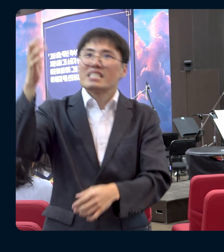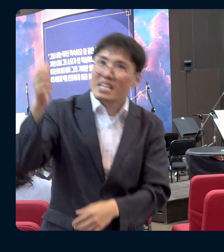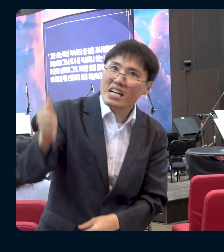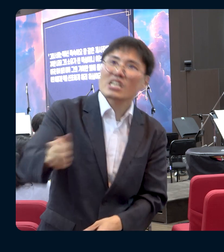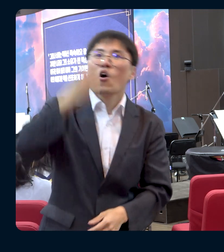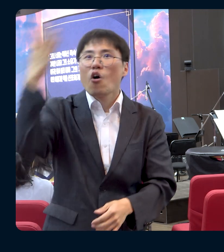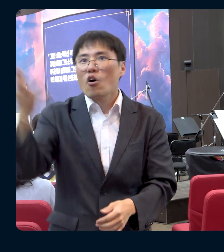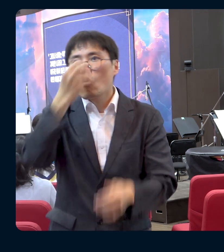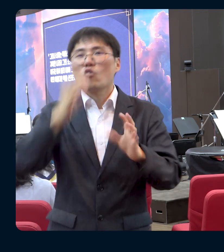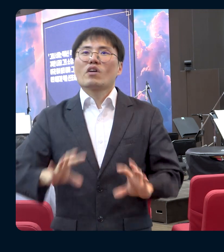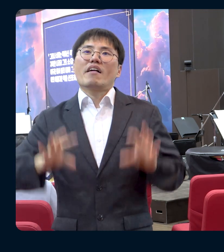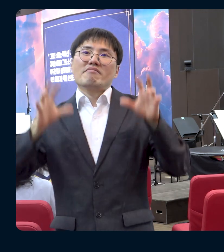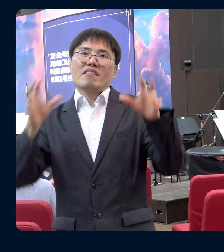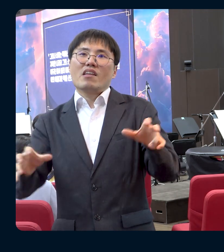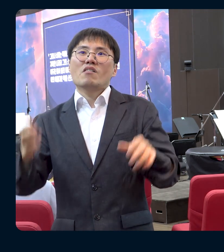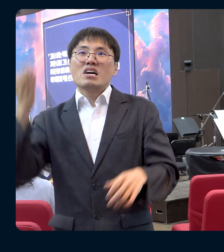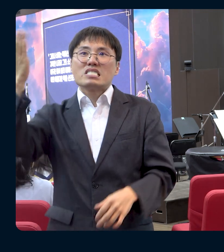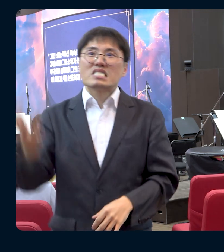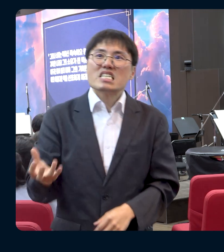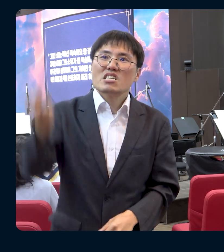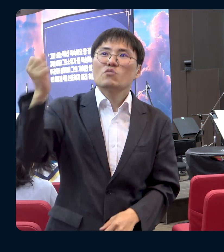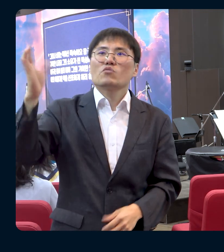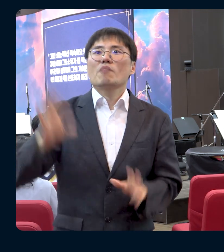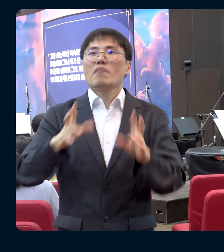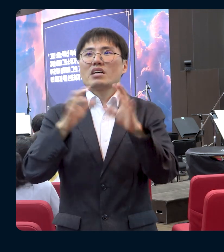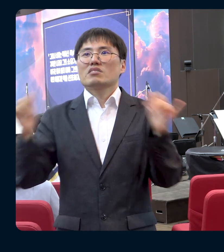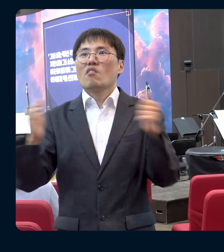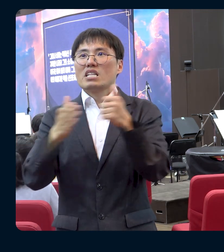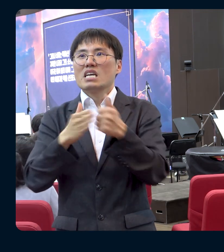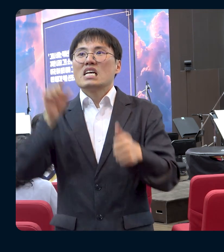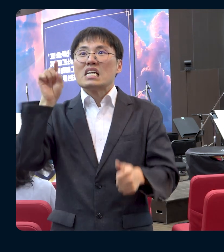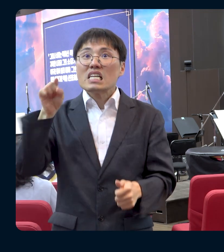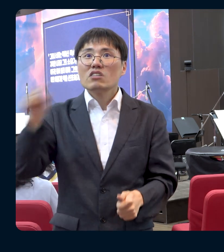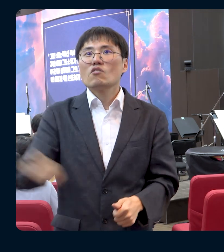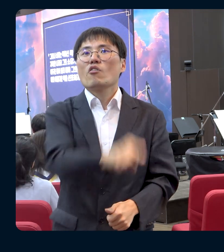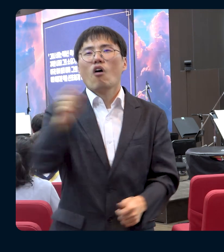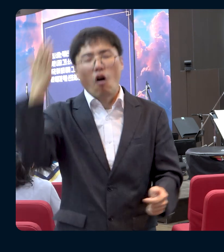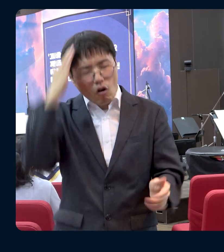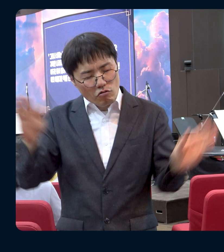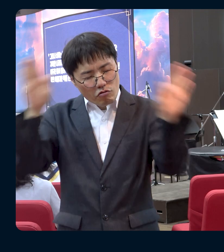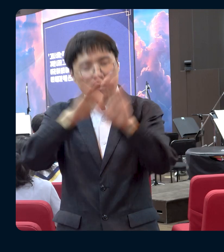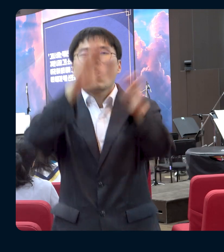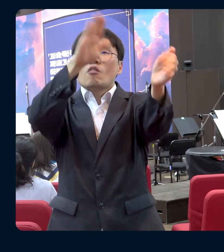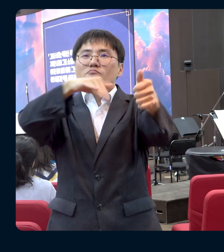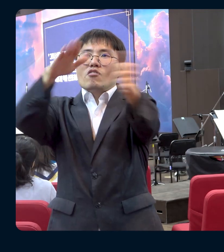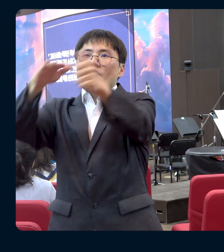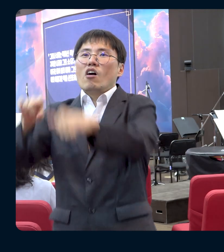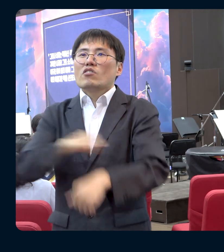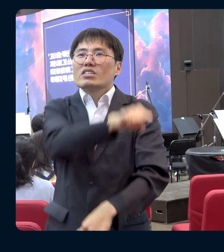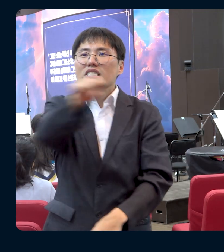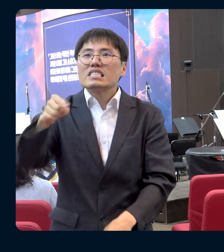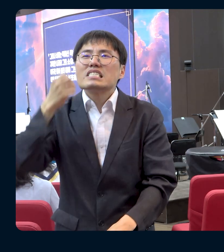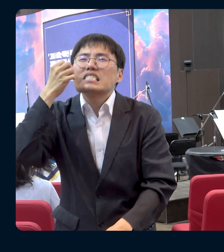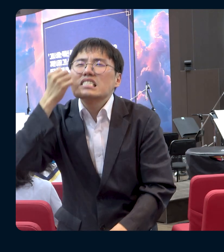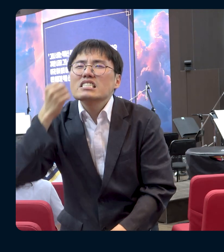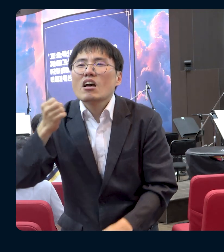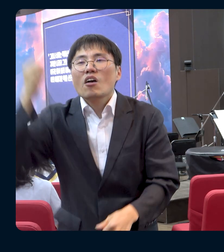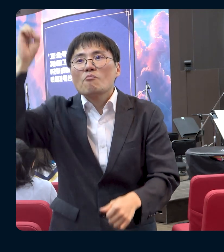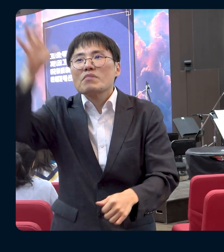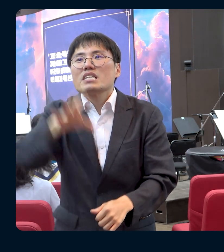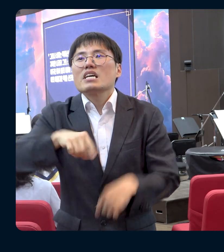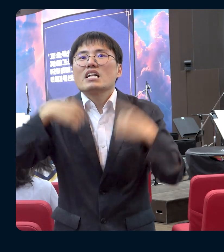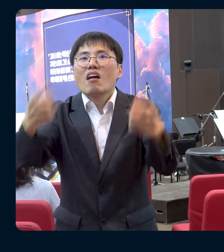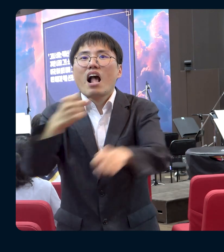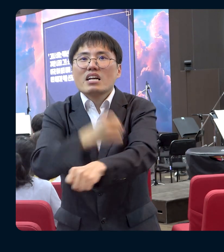족속이요 왕같은 제사장들이요 거룩한 나라요 그의 소유가 된 백성이니 이는 너희를 어두운 데서 불러내어